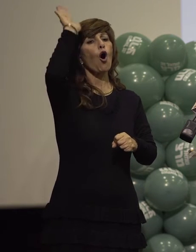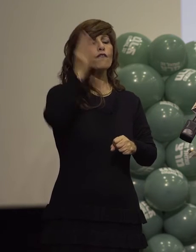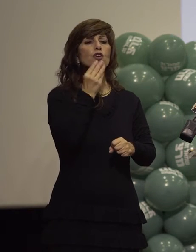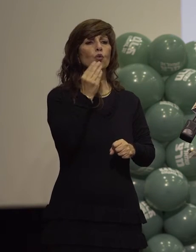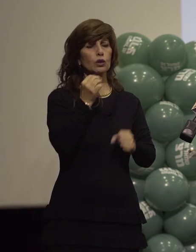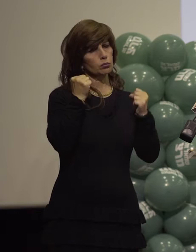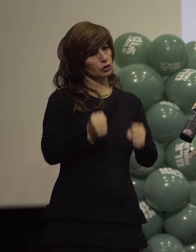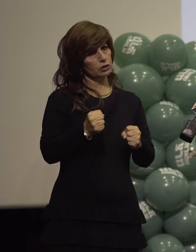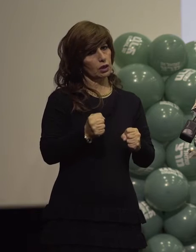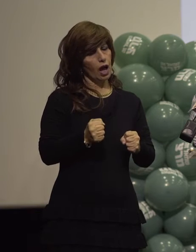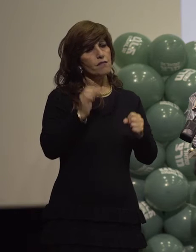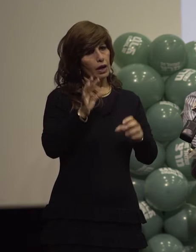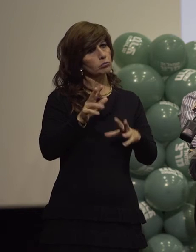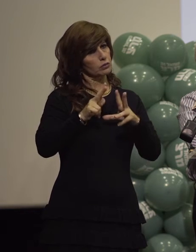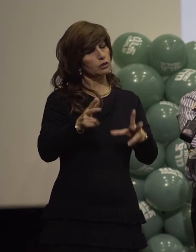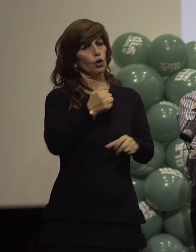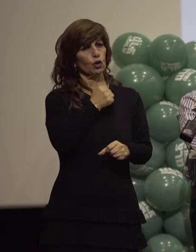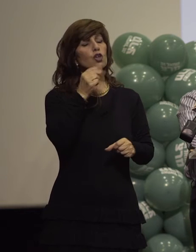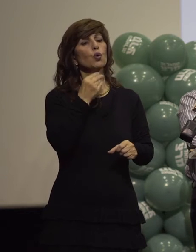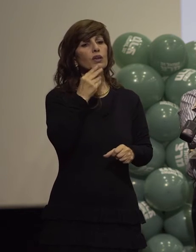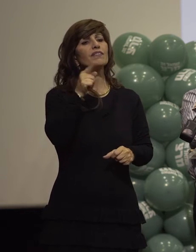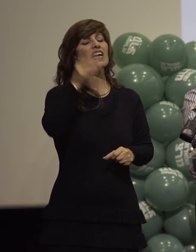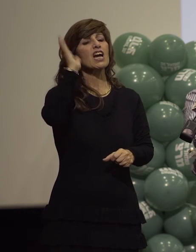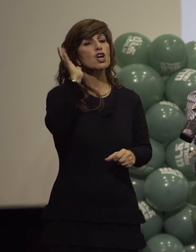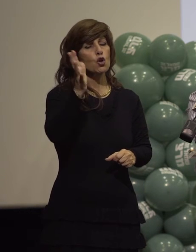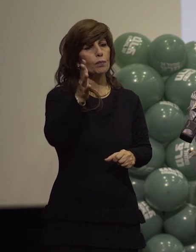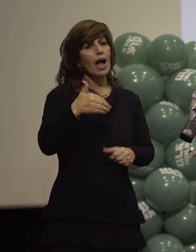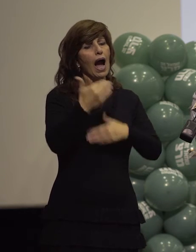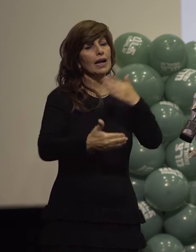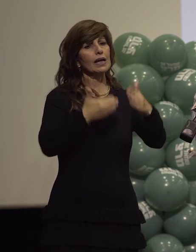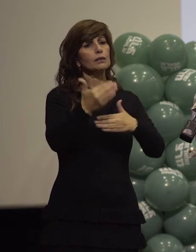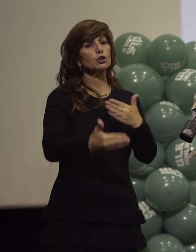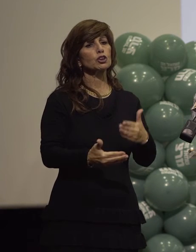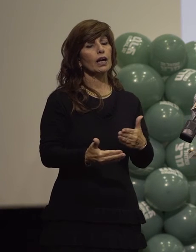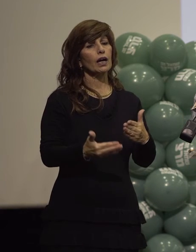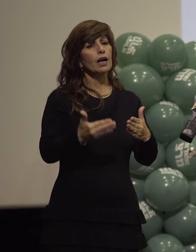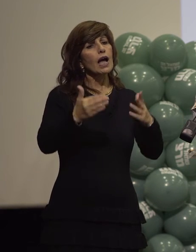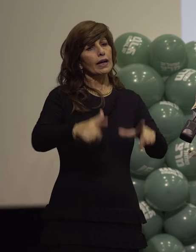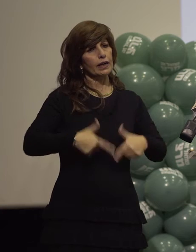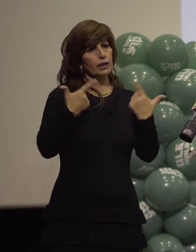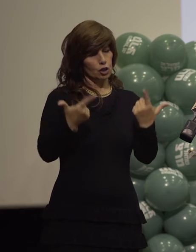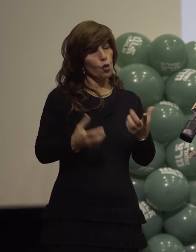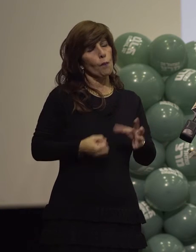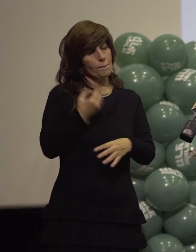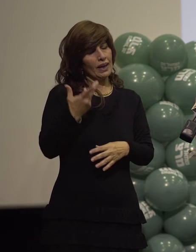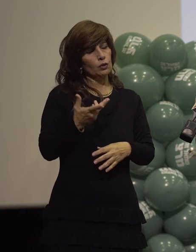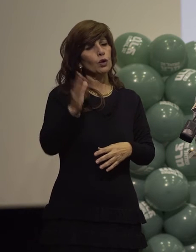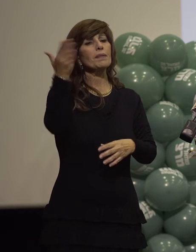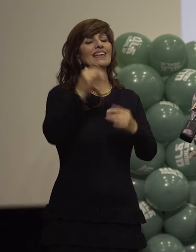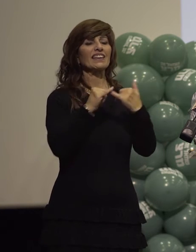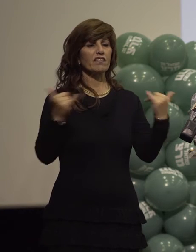מוצק וצביון יהודי, זה איום על המשך קיומנו כמדינה, כמדינת